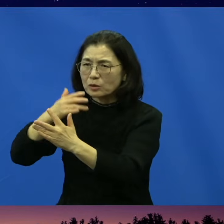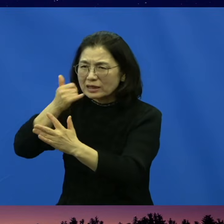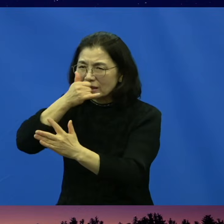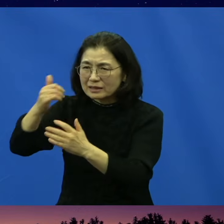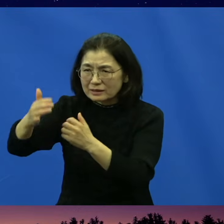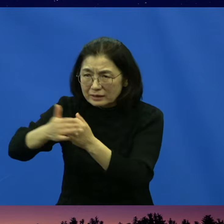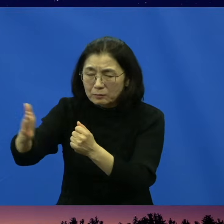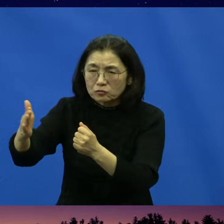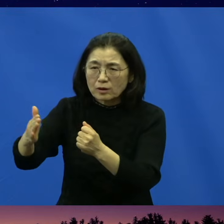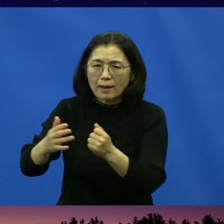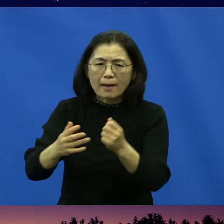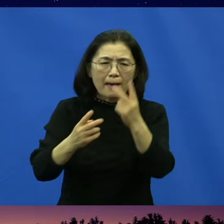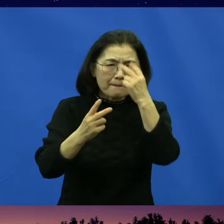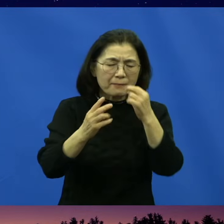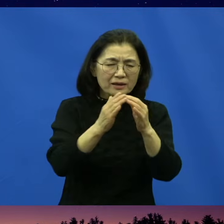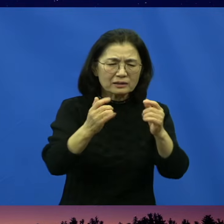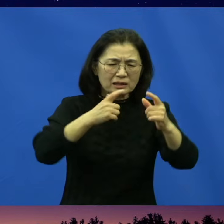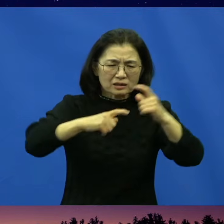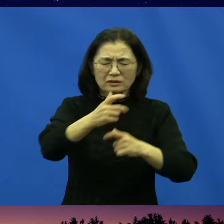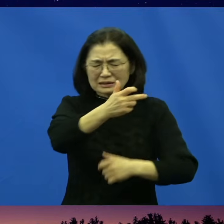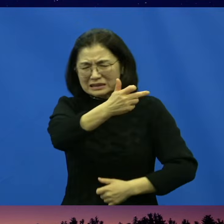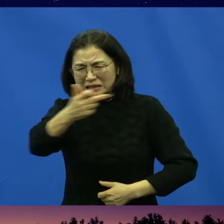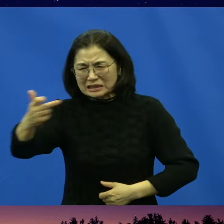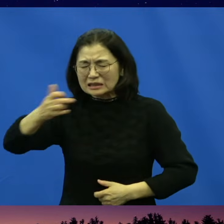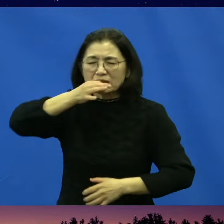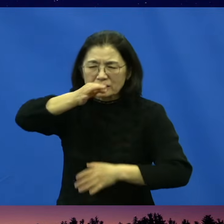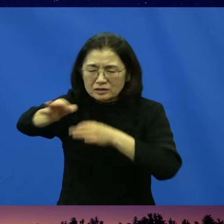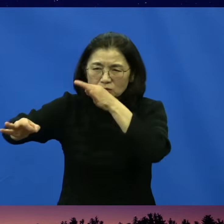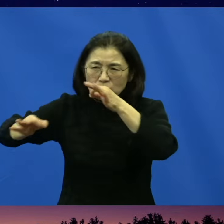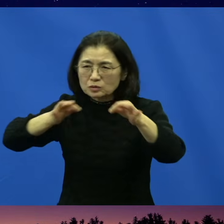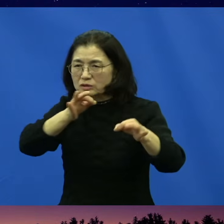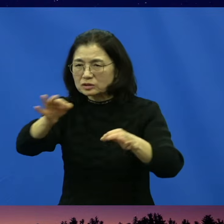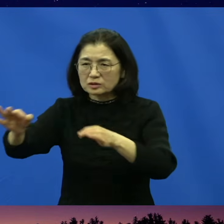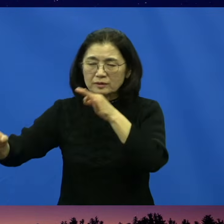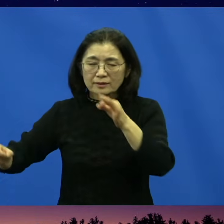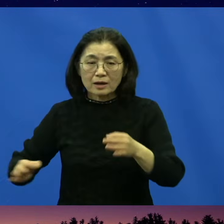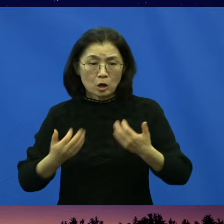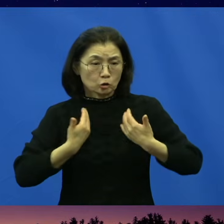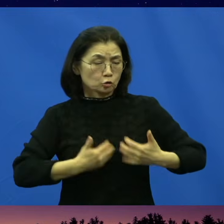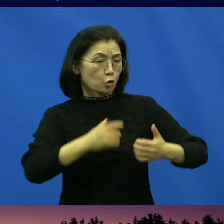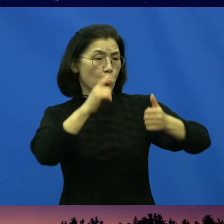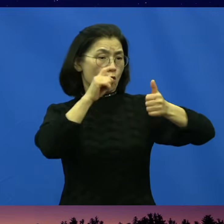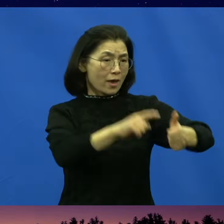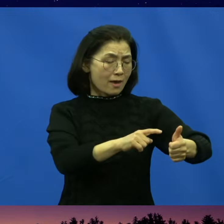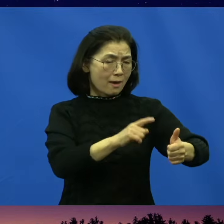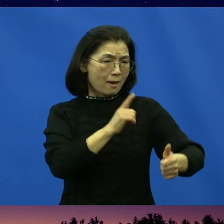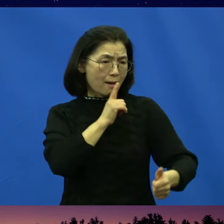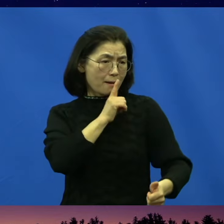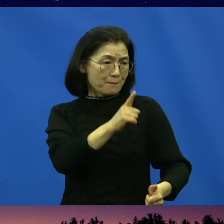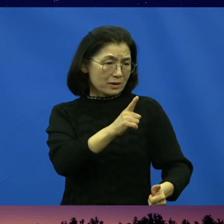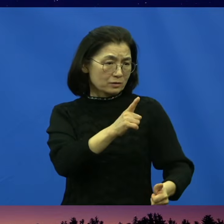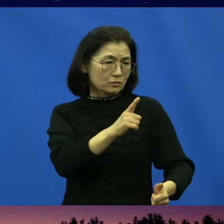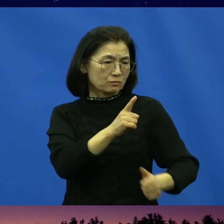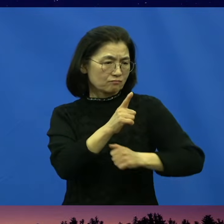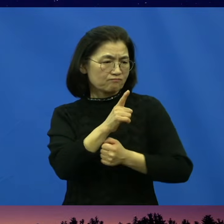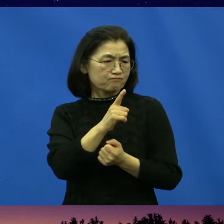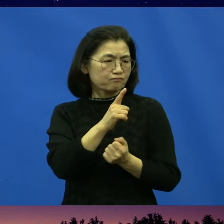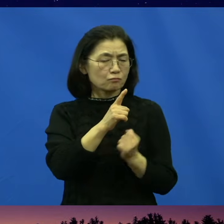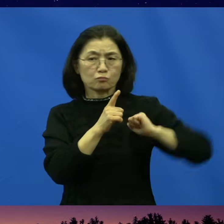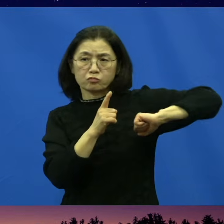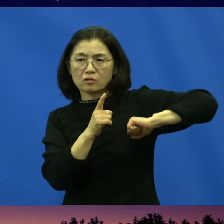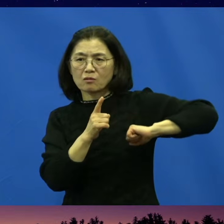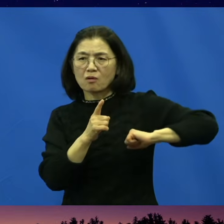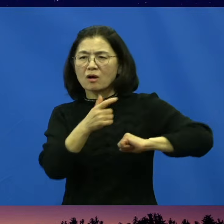지르죠. 여러분, 바디메오가 왜 잠잠하라는 말에 굴복하지 않습니까? 왜 조용히 있으라는 말에 뒤로 물러서지